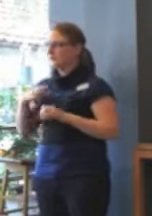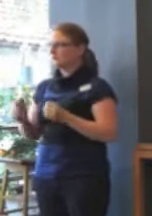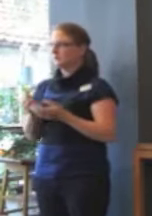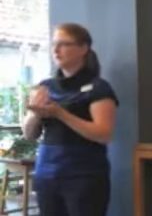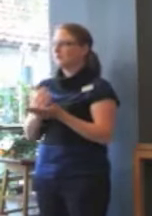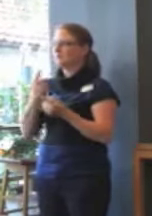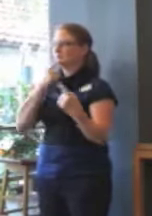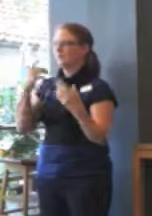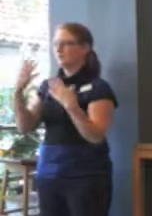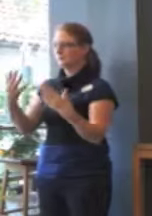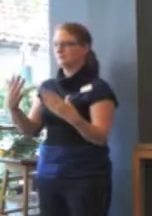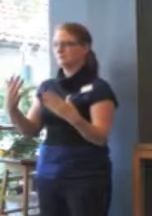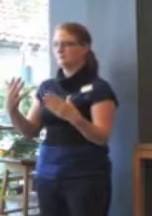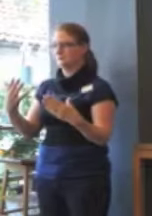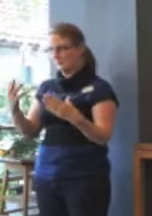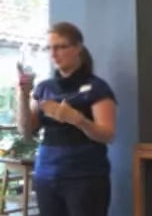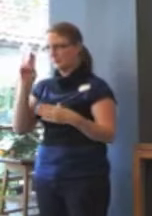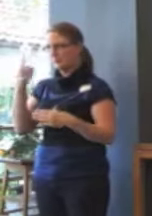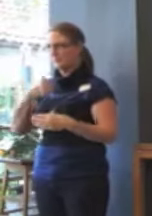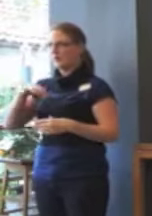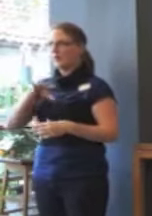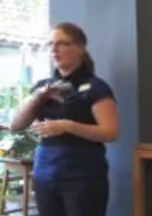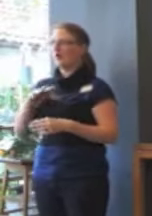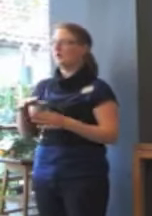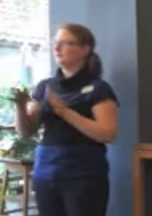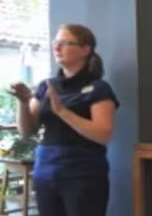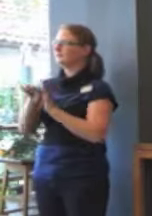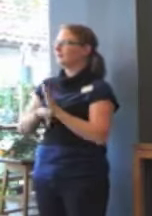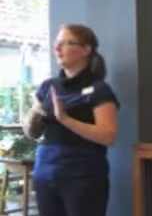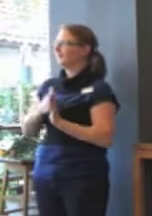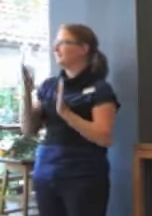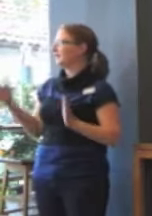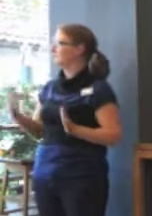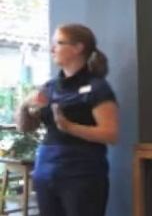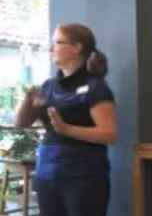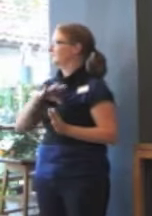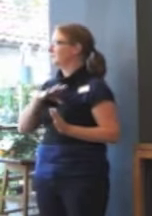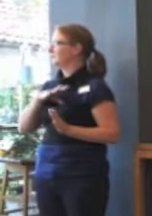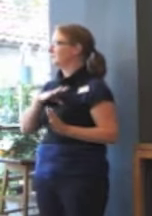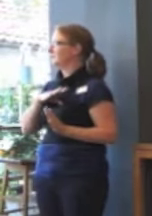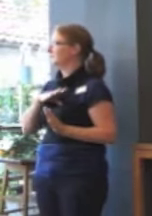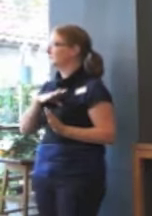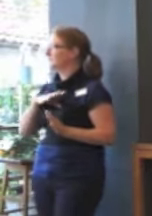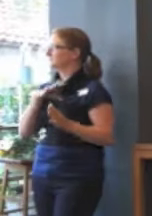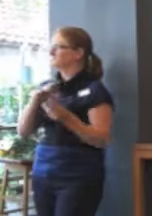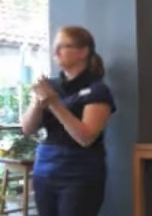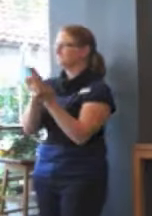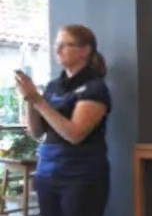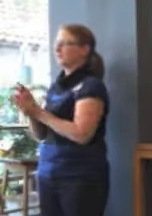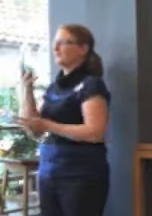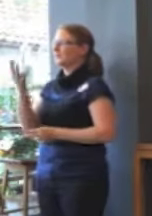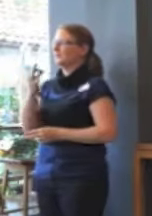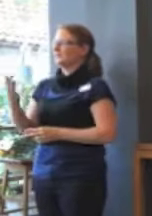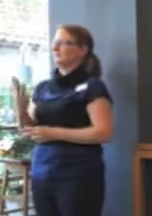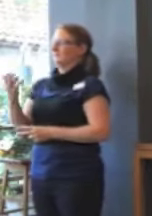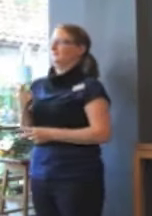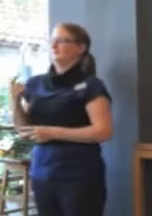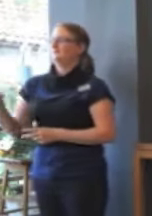att i den här pågående programperioden når vi ungefär 450 000 individer med olika typer